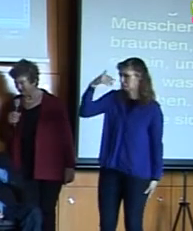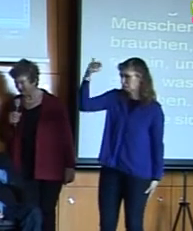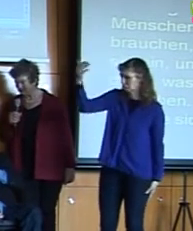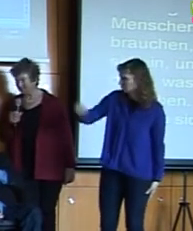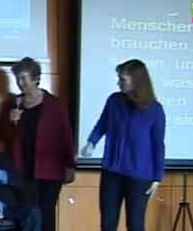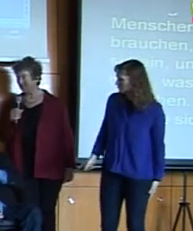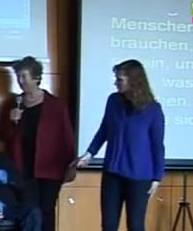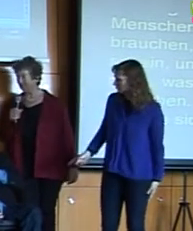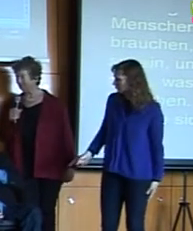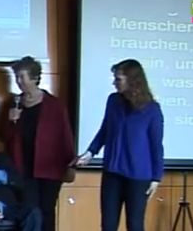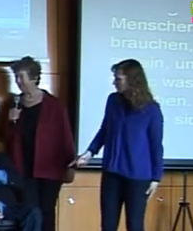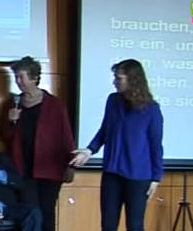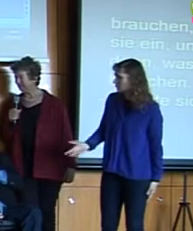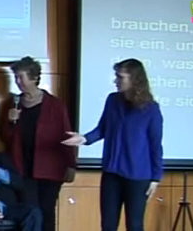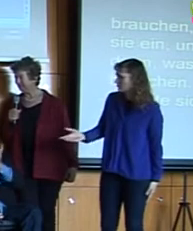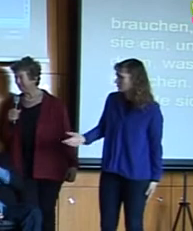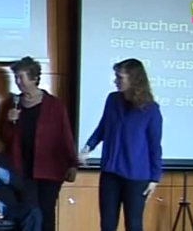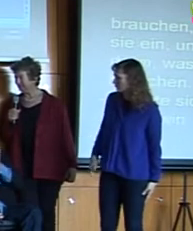Kann später sein.